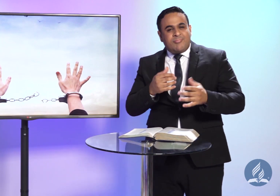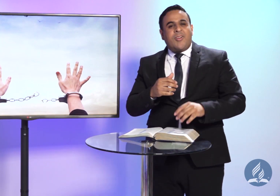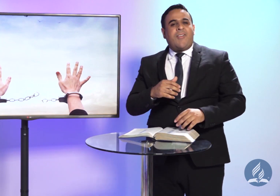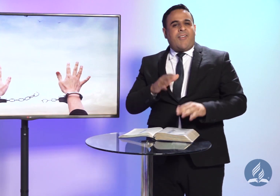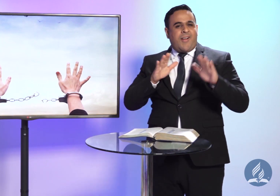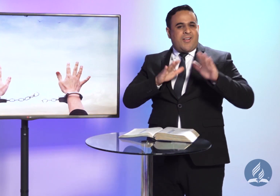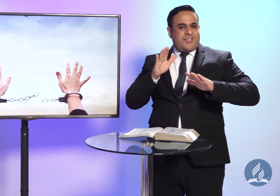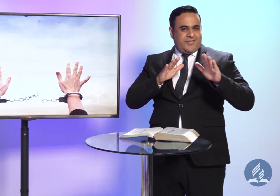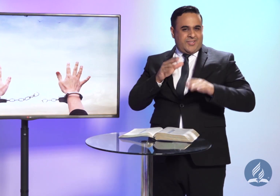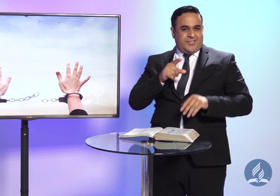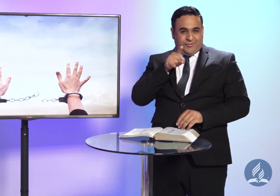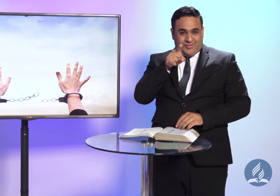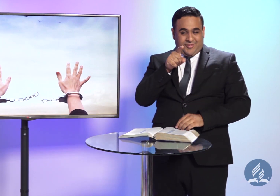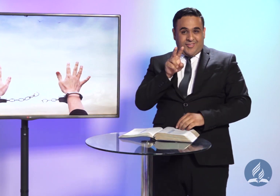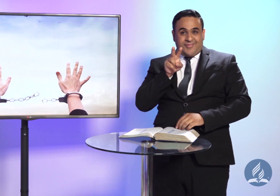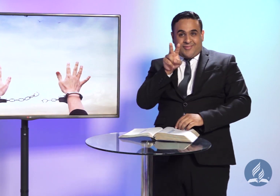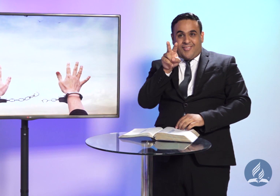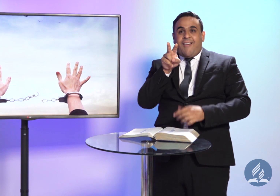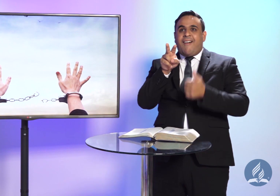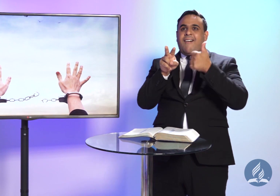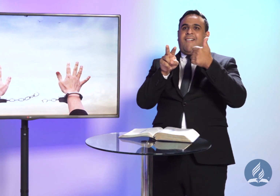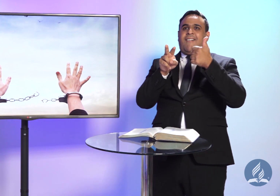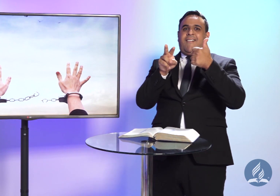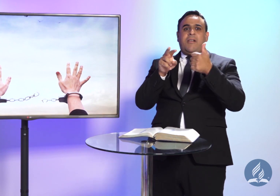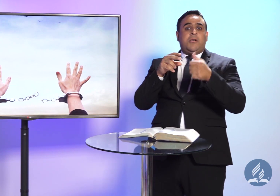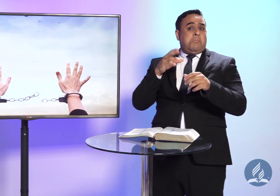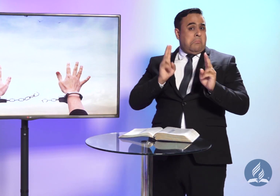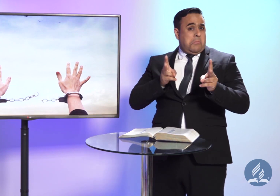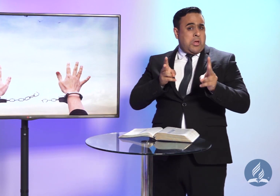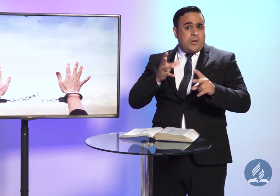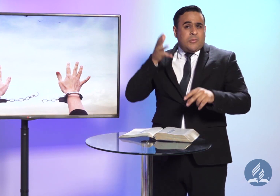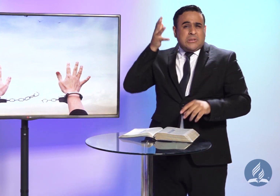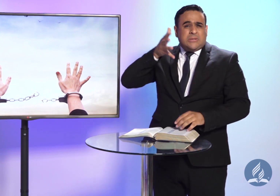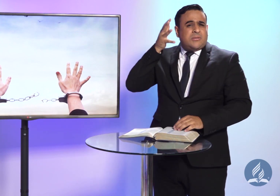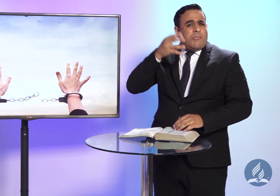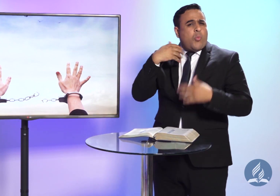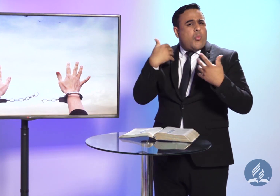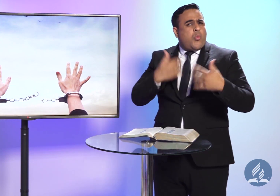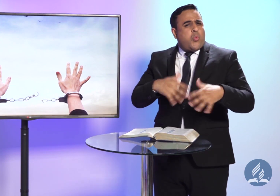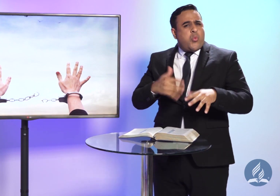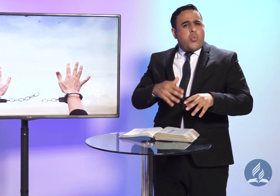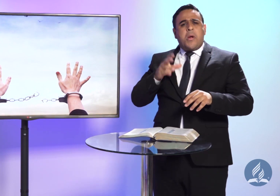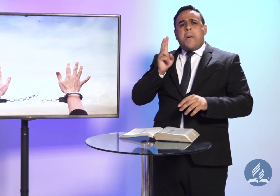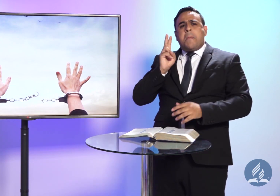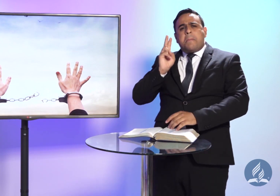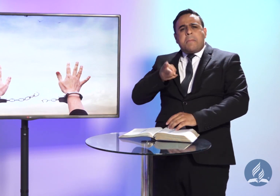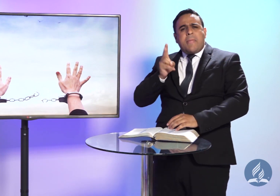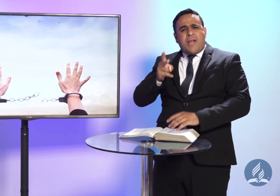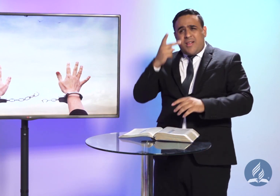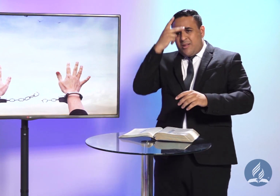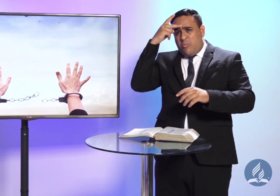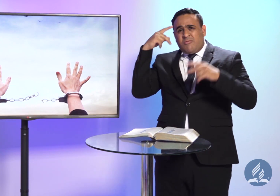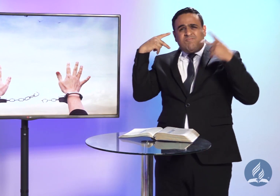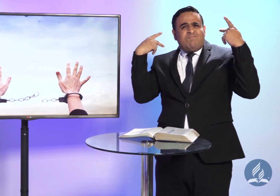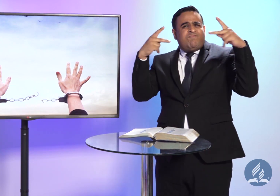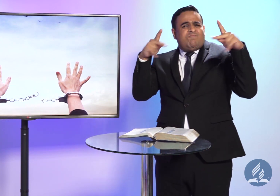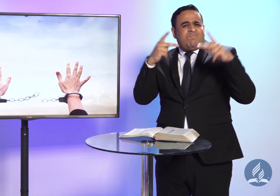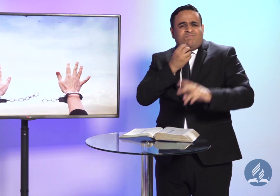Mas o que a gente precisa entender é que as pessoas, elas são todas humanas, elas têm